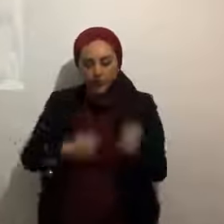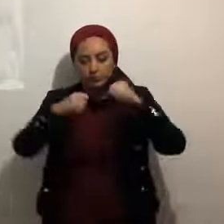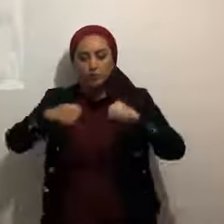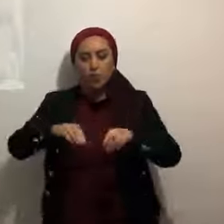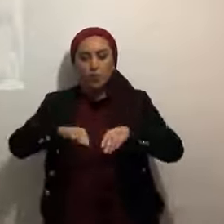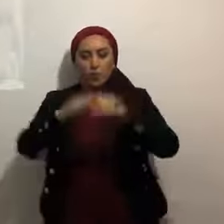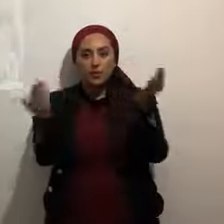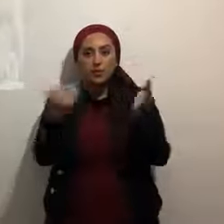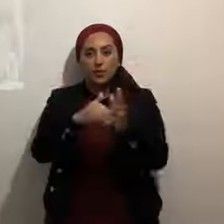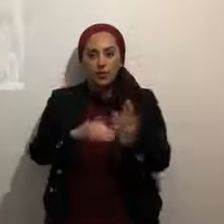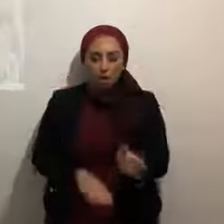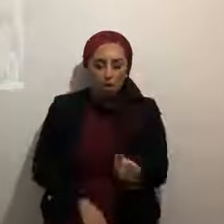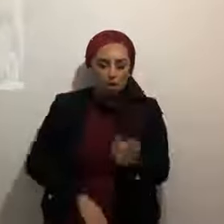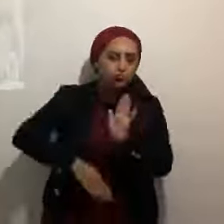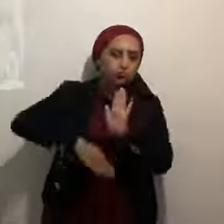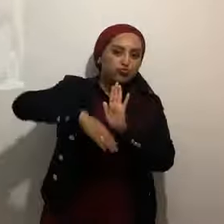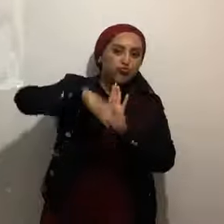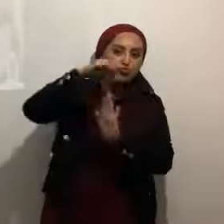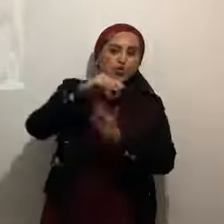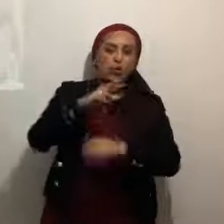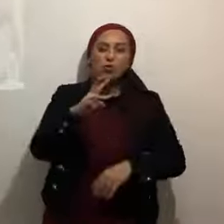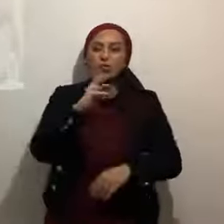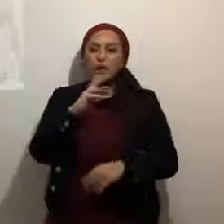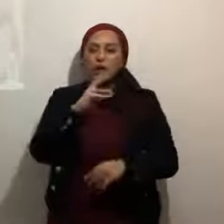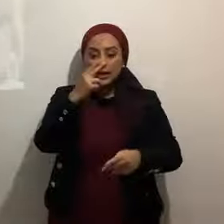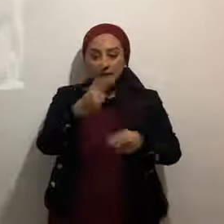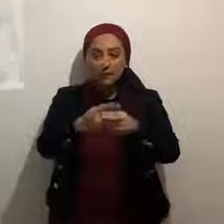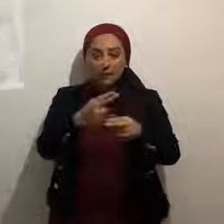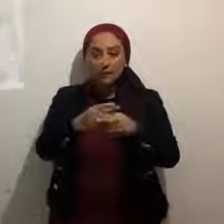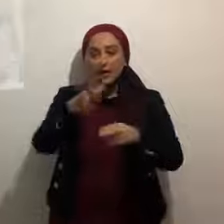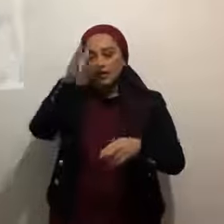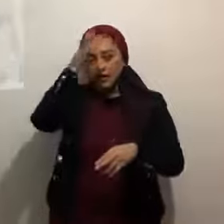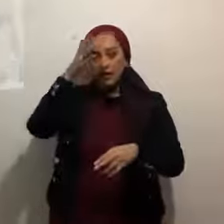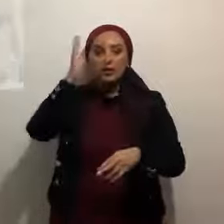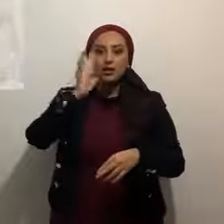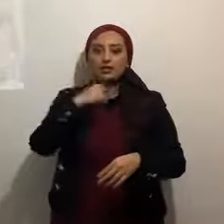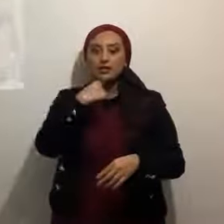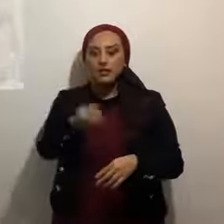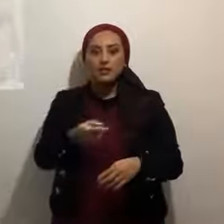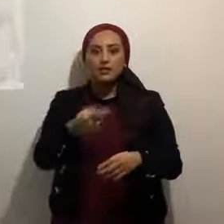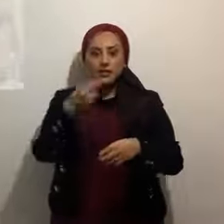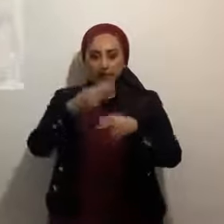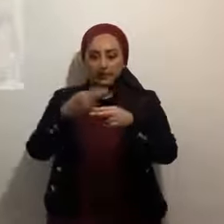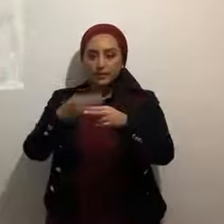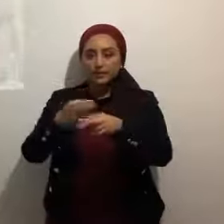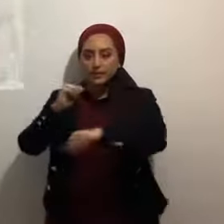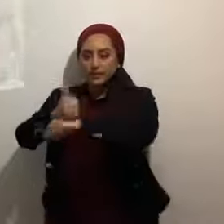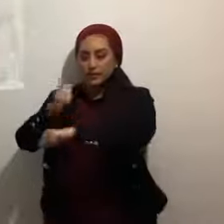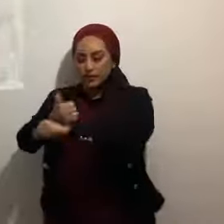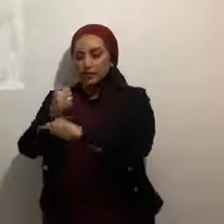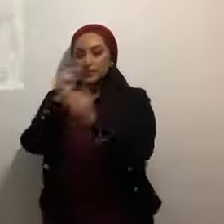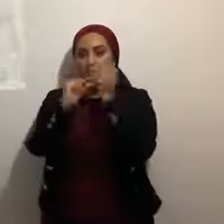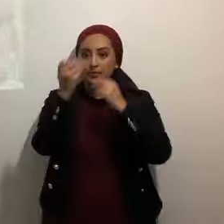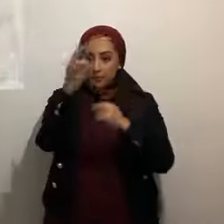después de la muerte de Abraham, y los llamó por los nombres que su padre los había llamado. 19. Pero cuando los